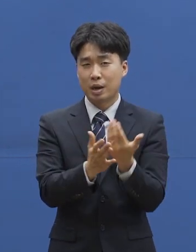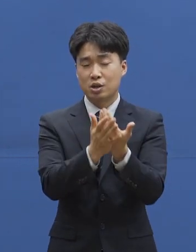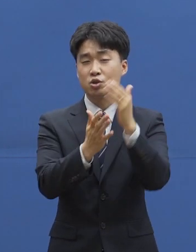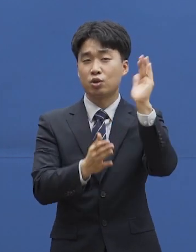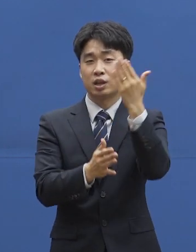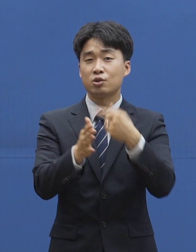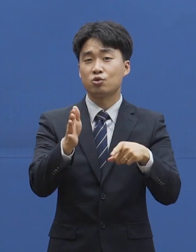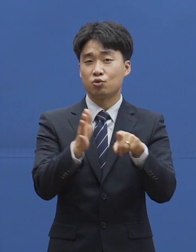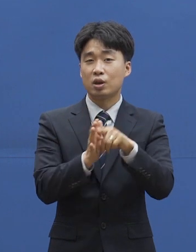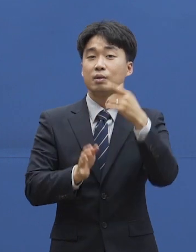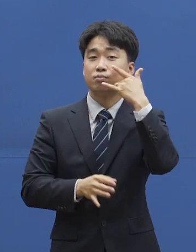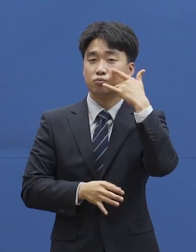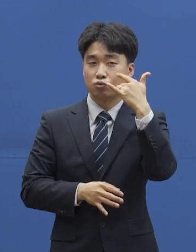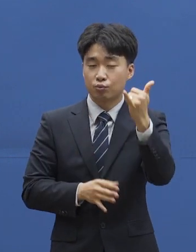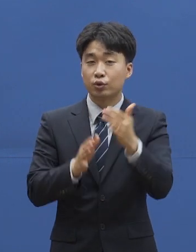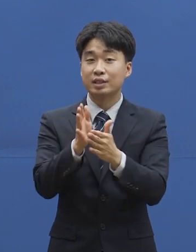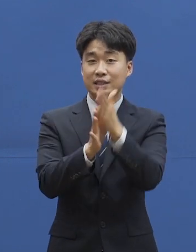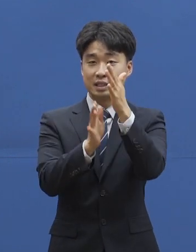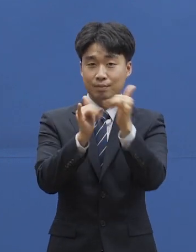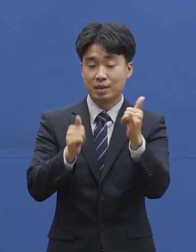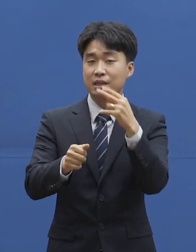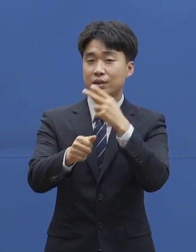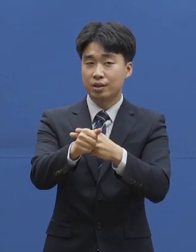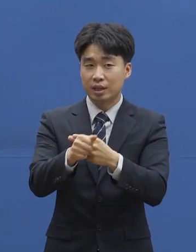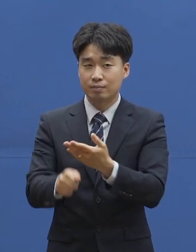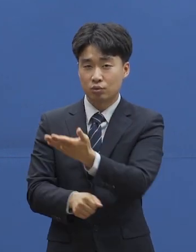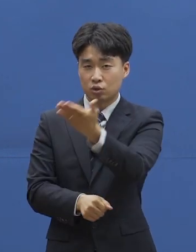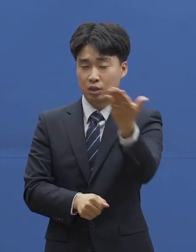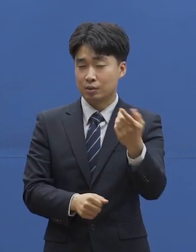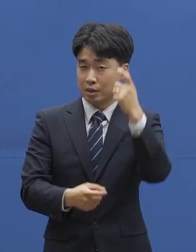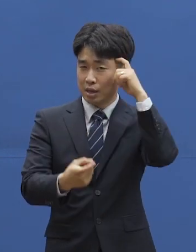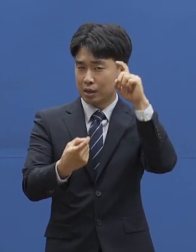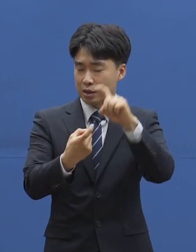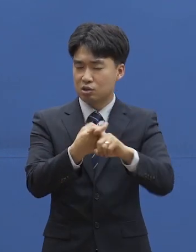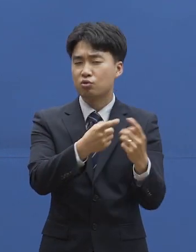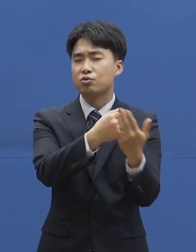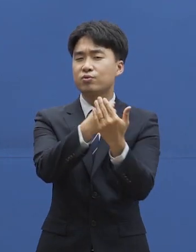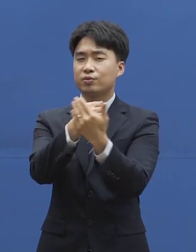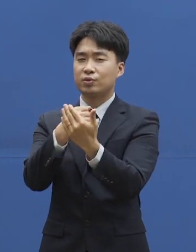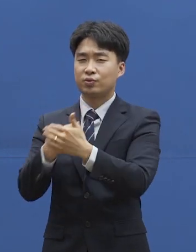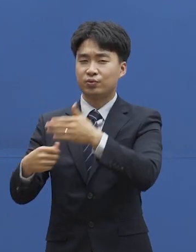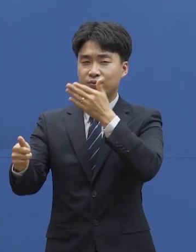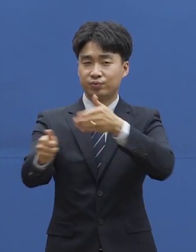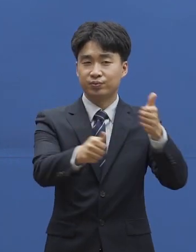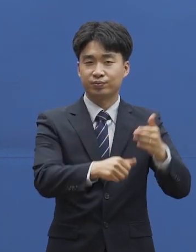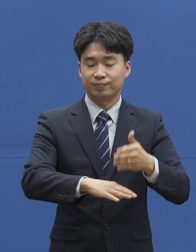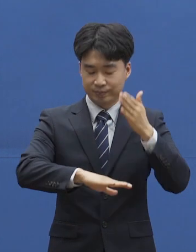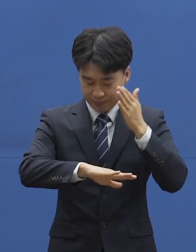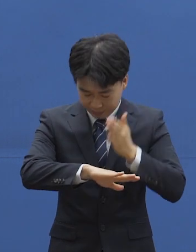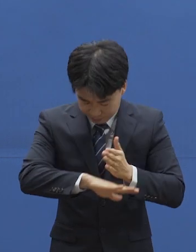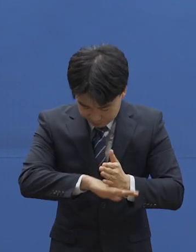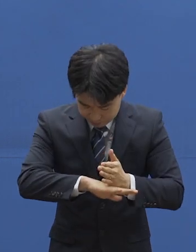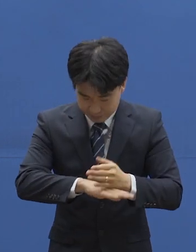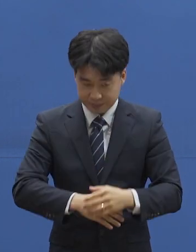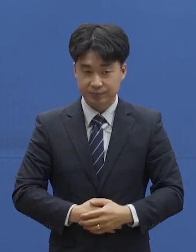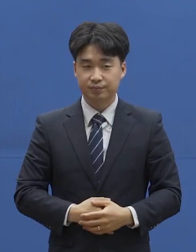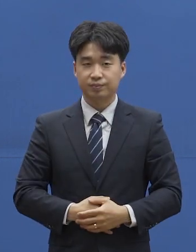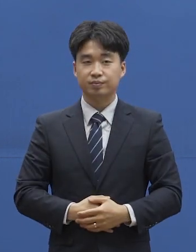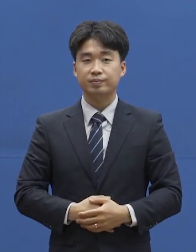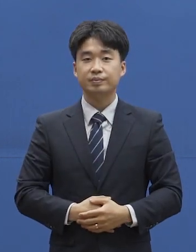있도록 학부모, 울산 시민, 교직원 여러분의 많은 관심과 지원을 부탁드립니다. 고맙습니다.